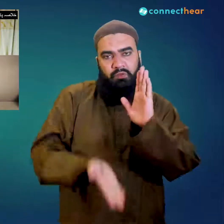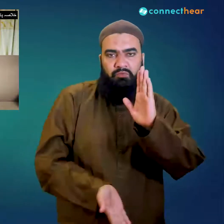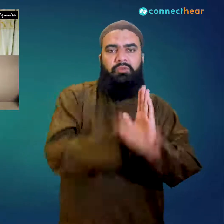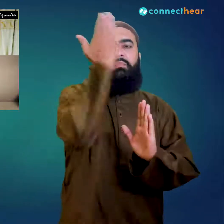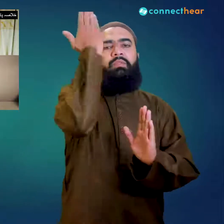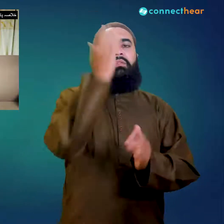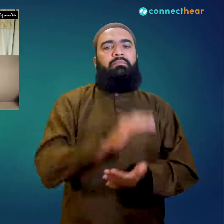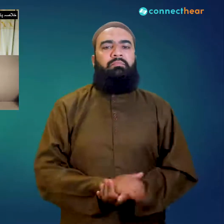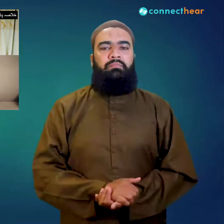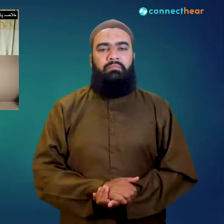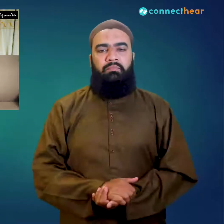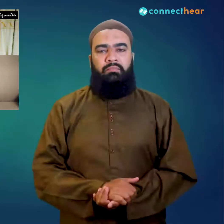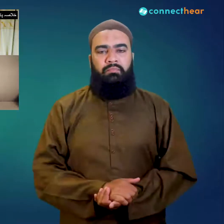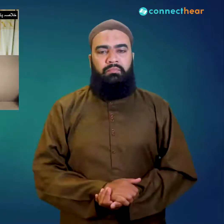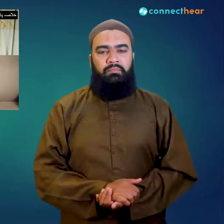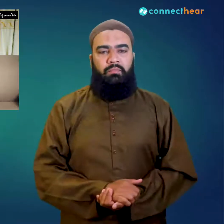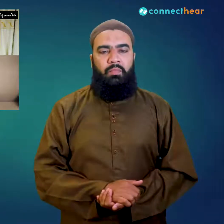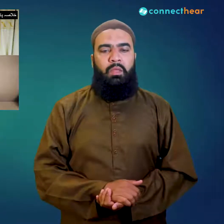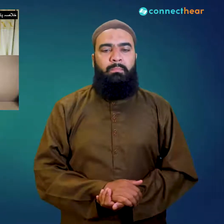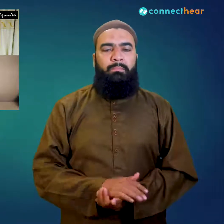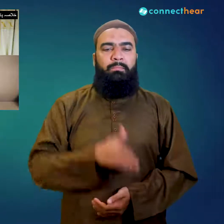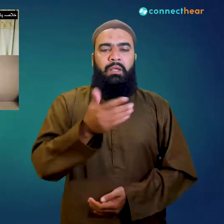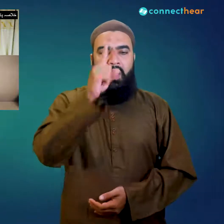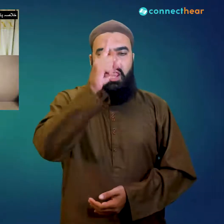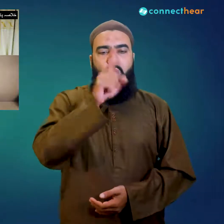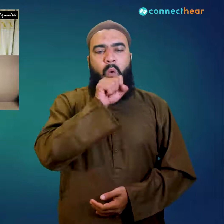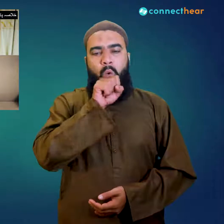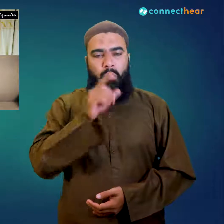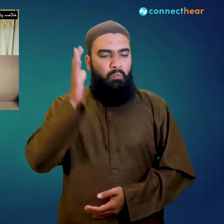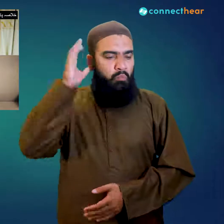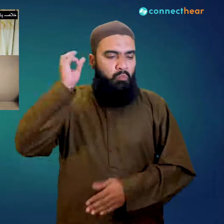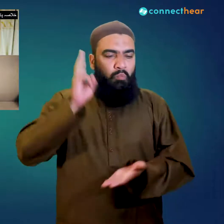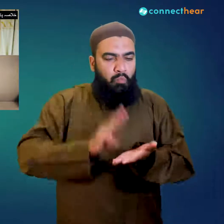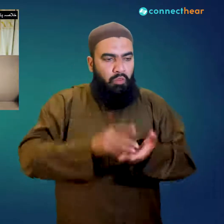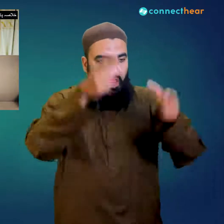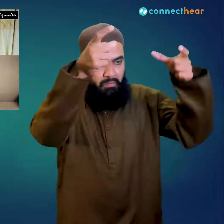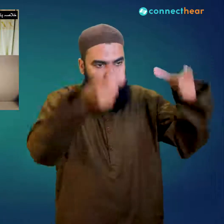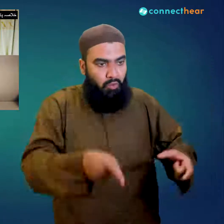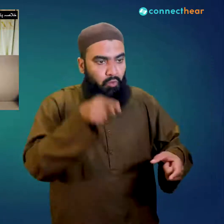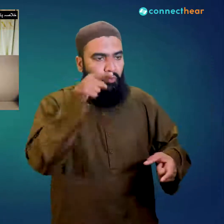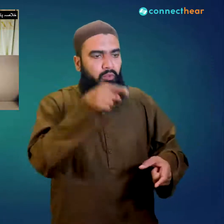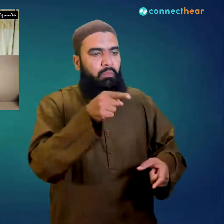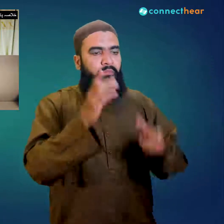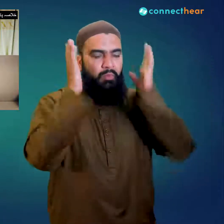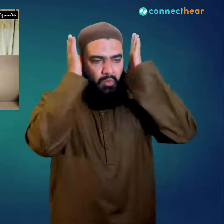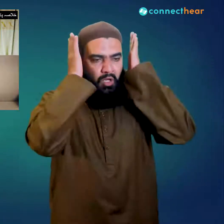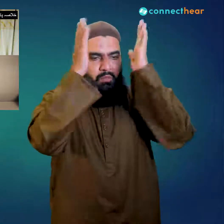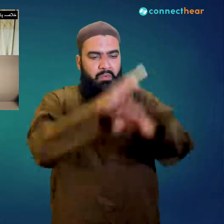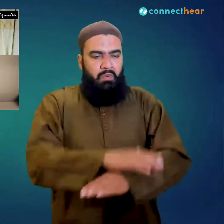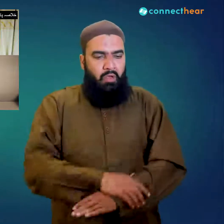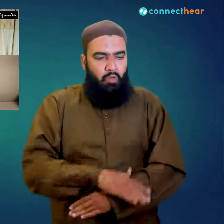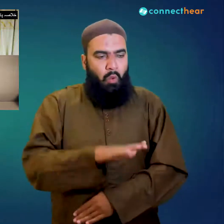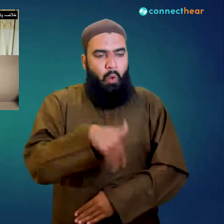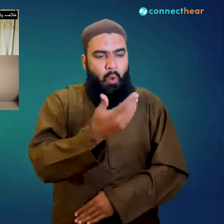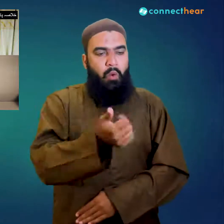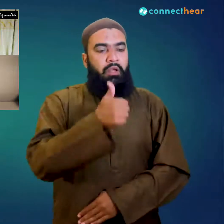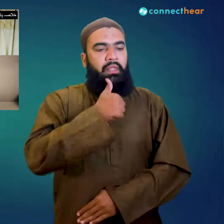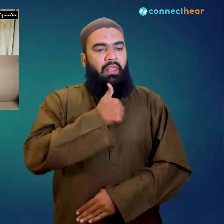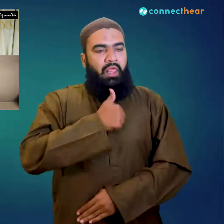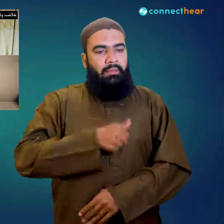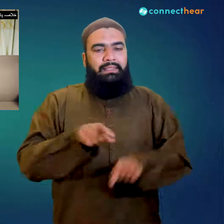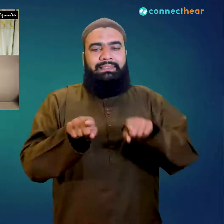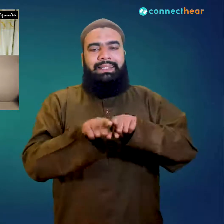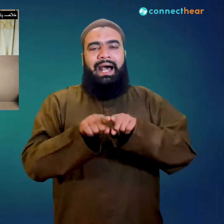استعینوا بالصبر والصلاۃ، صبر سے اور نماز سے اللہ سے مدد چاہو۔ مفسرین نے